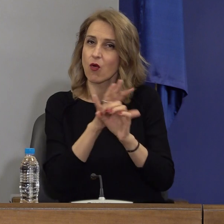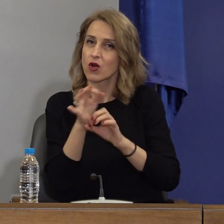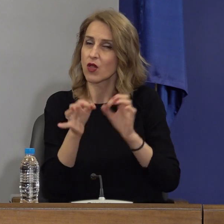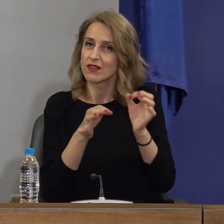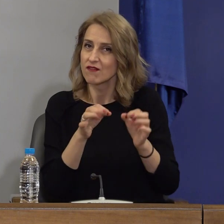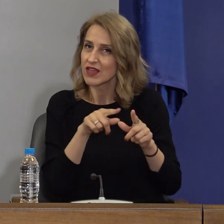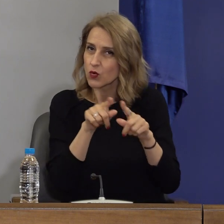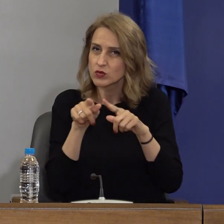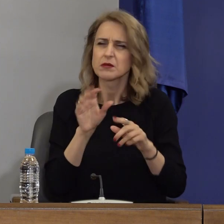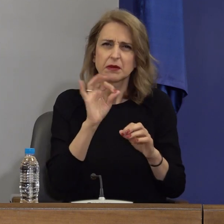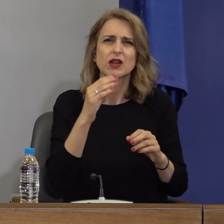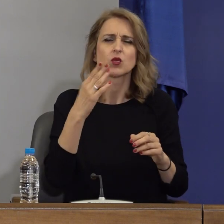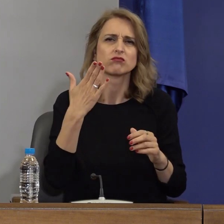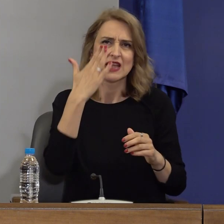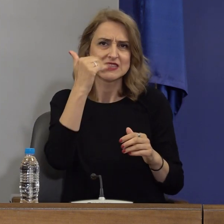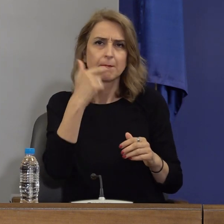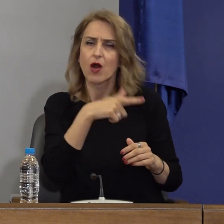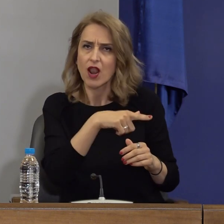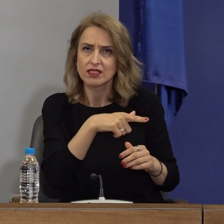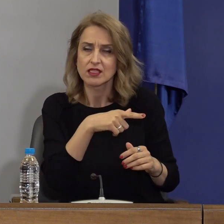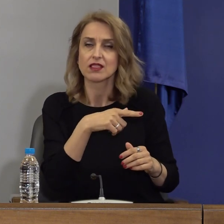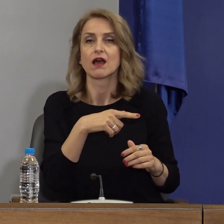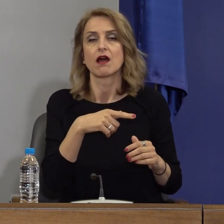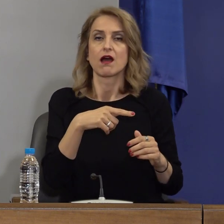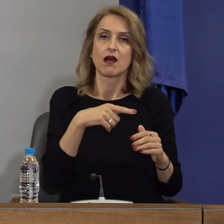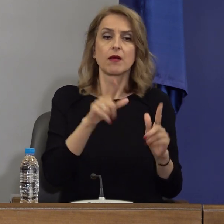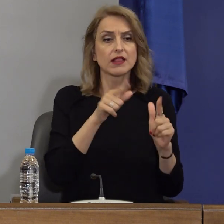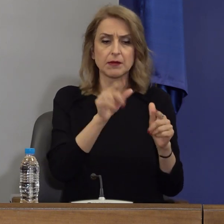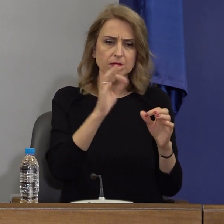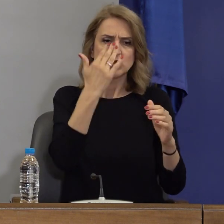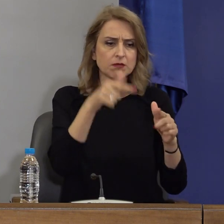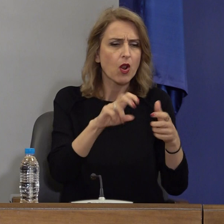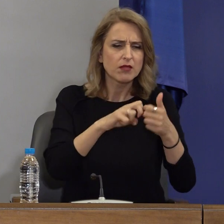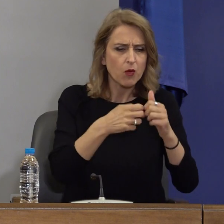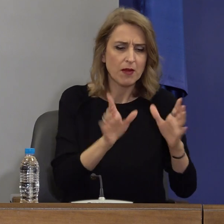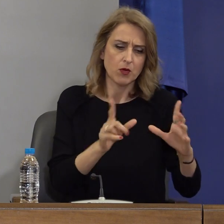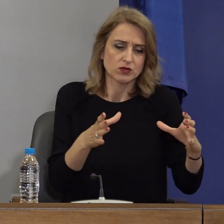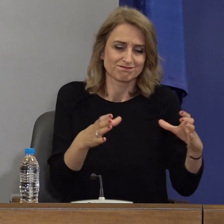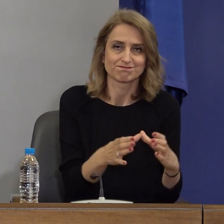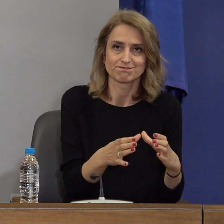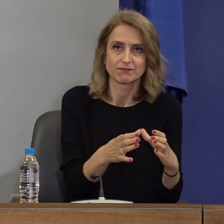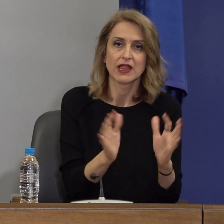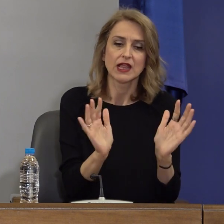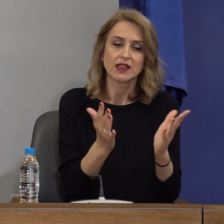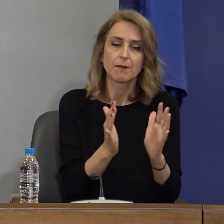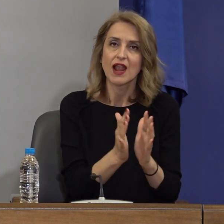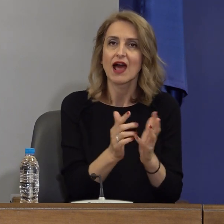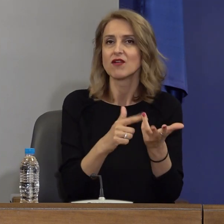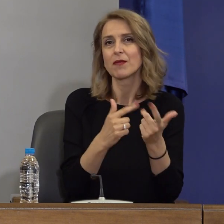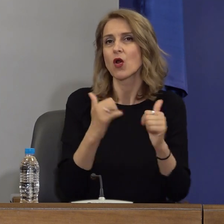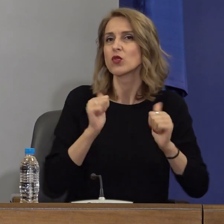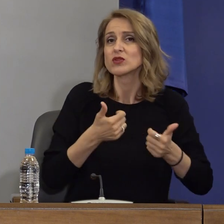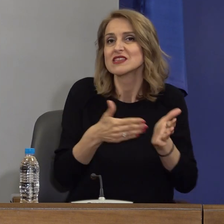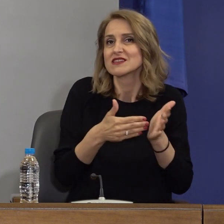в Смолянско, например, там може да се ограничи по някакъв начин, наистина да намалее броя на туристите,